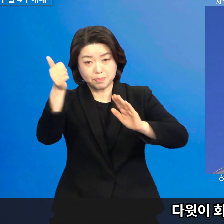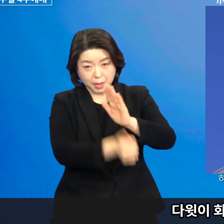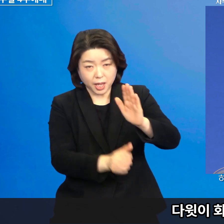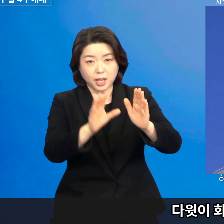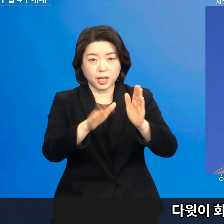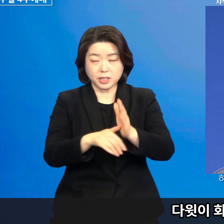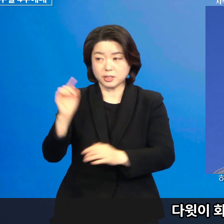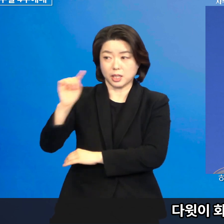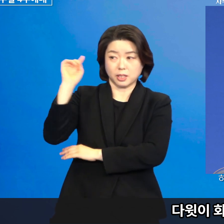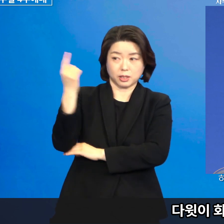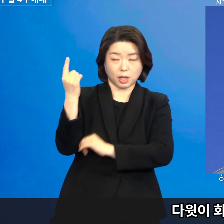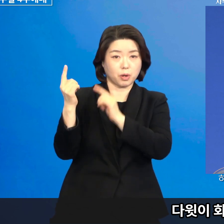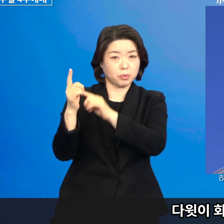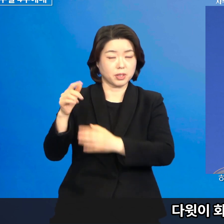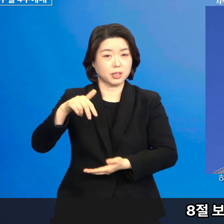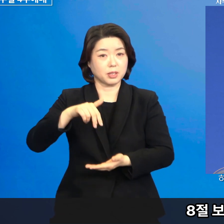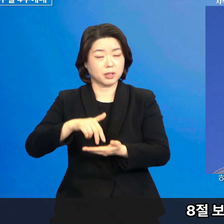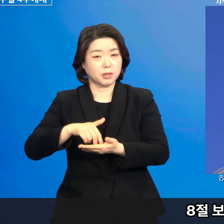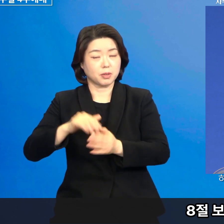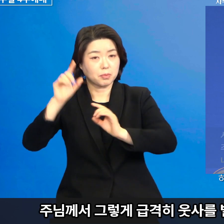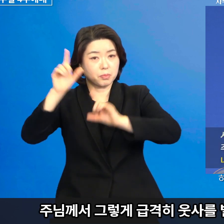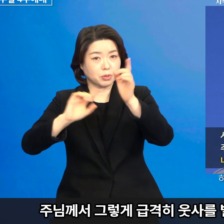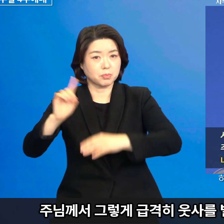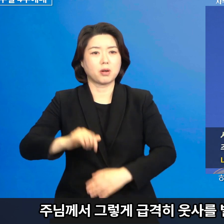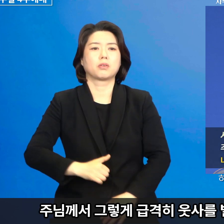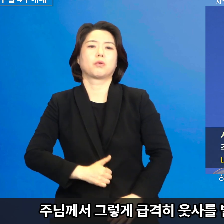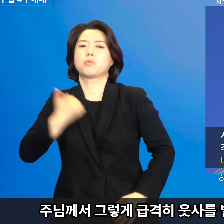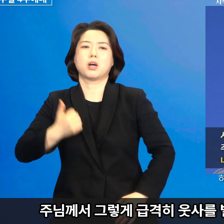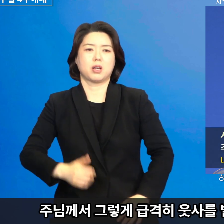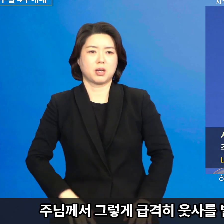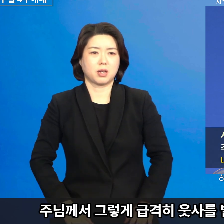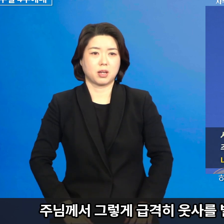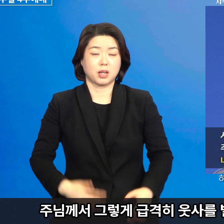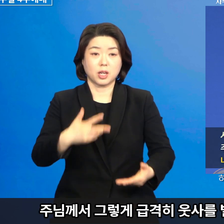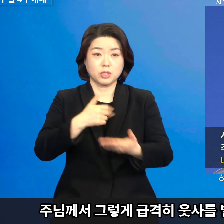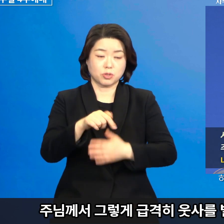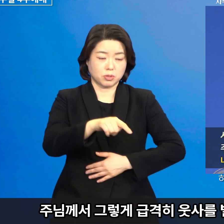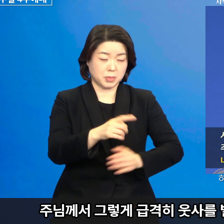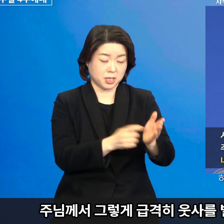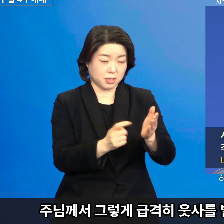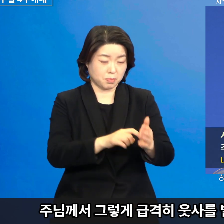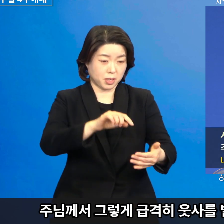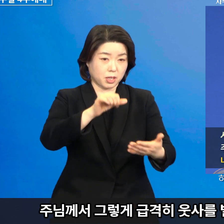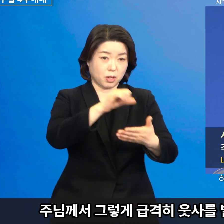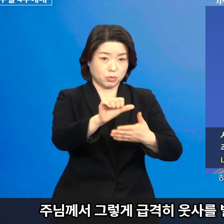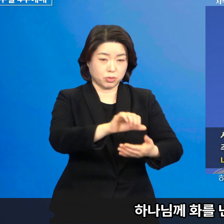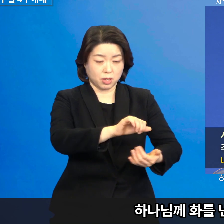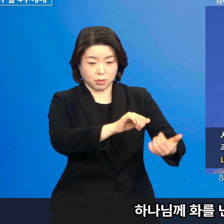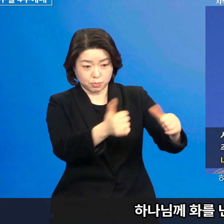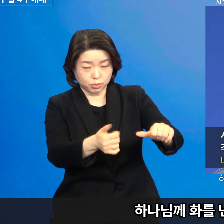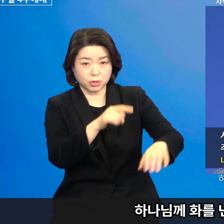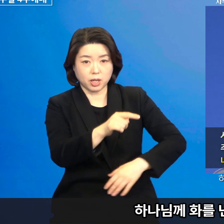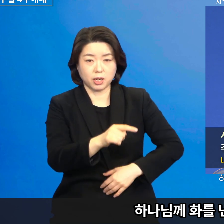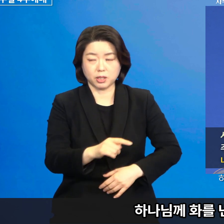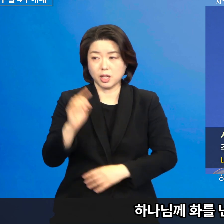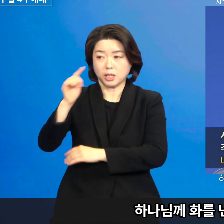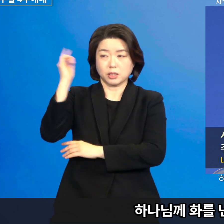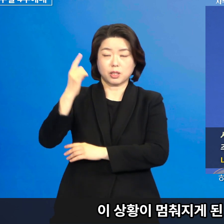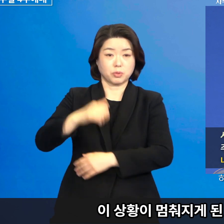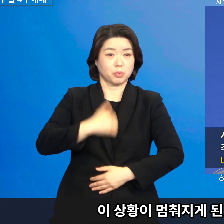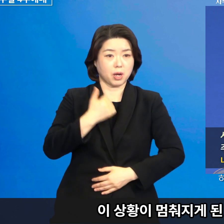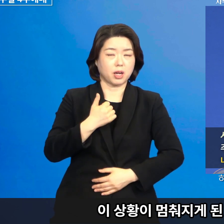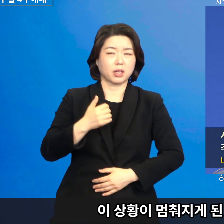다윗이 화됩니다. 8절 보세요. 주님께서 그렇게 급격히 웃사를 벌하셨으므로 다윗이 화를 냈다. 하나님께 화를 낸 거